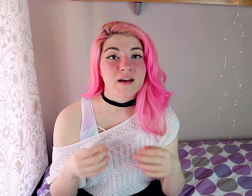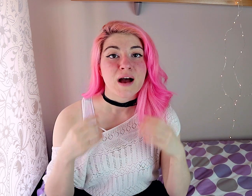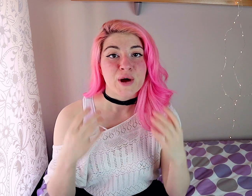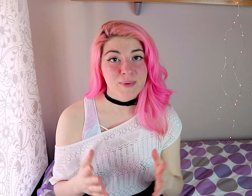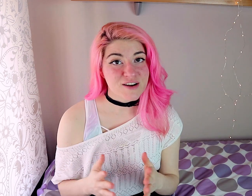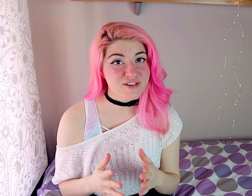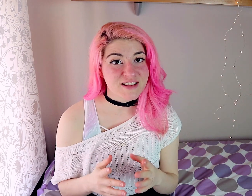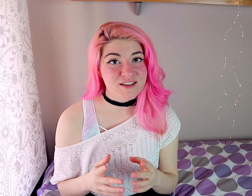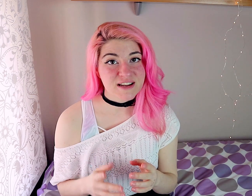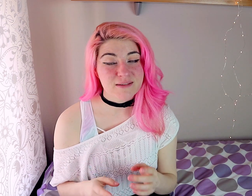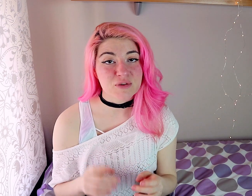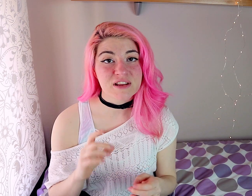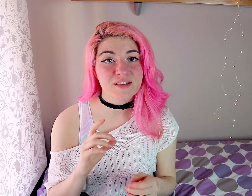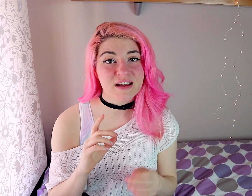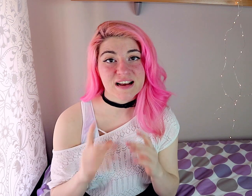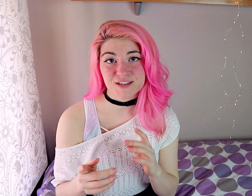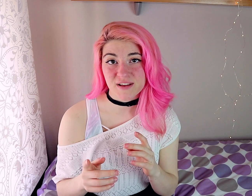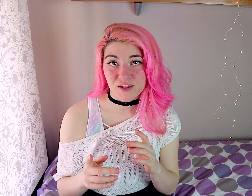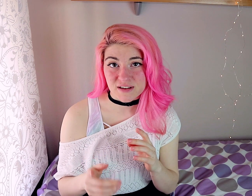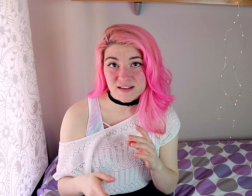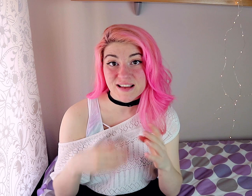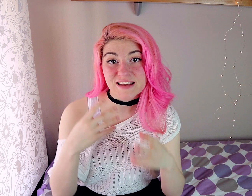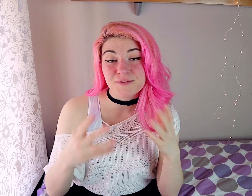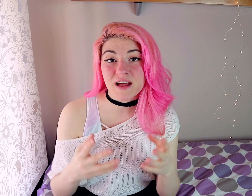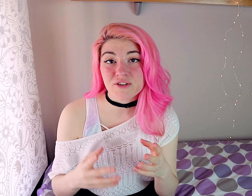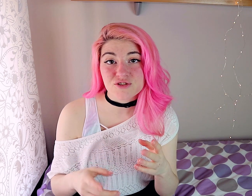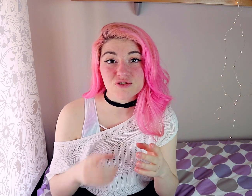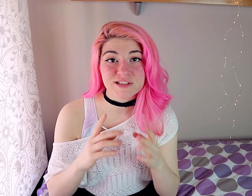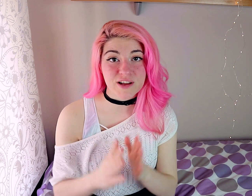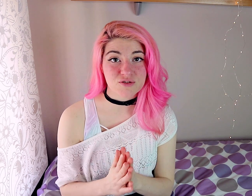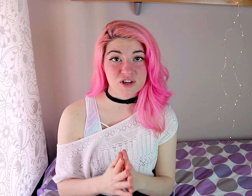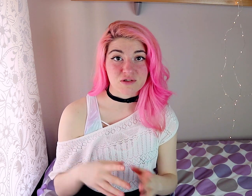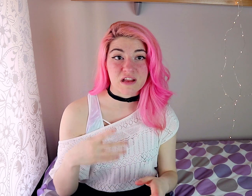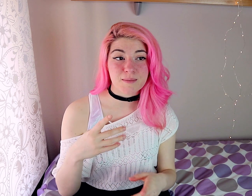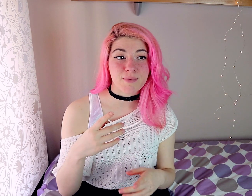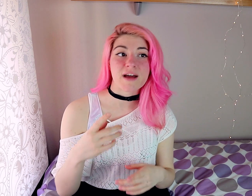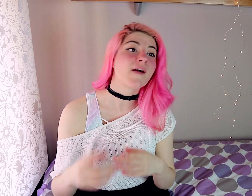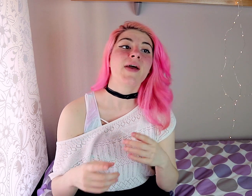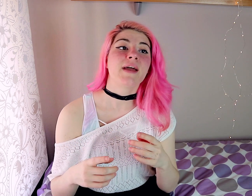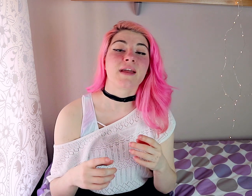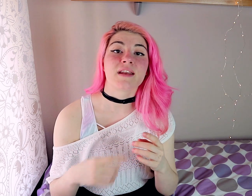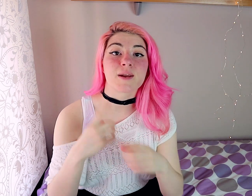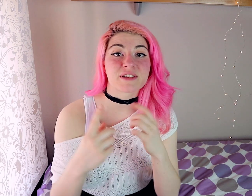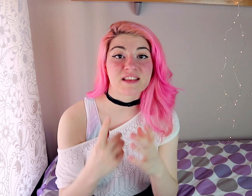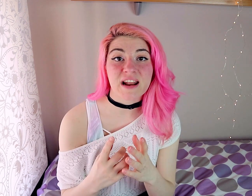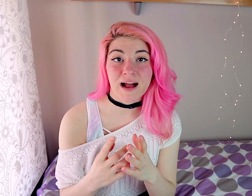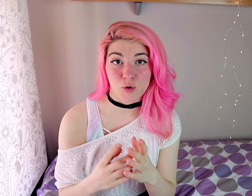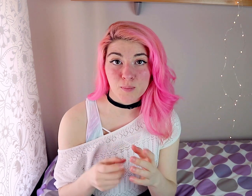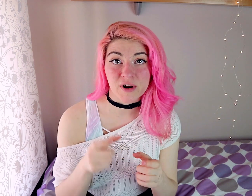Ahora para las dos siguientes frases vamos a utilizar clasificadores. Que clasificadores son signos que se utilizan para representar algo. Por